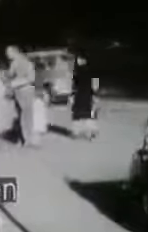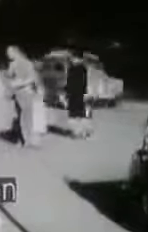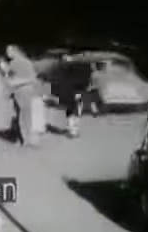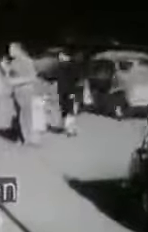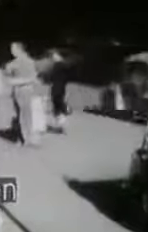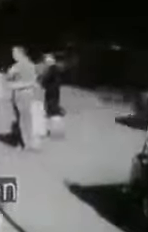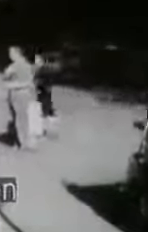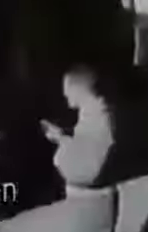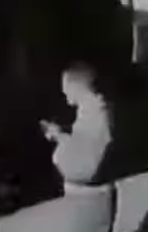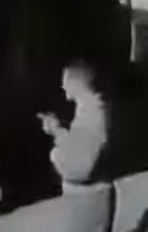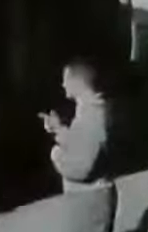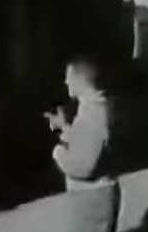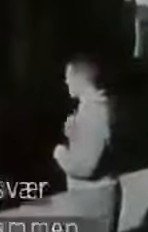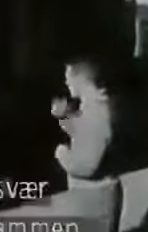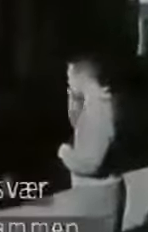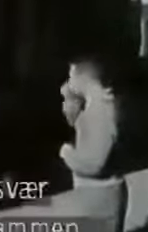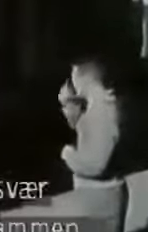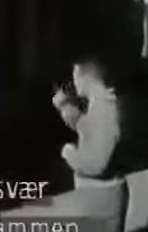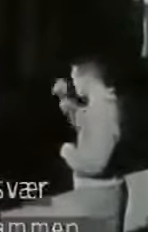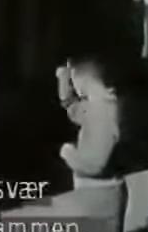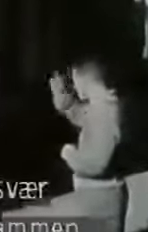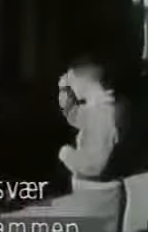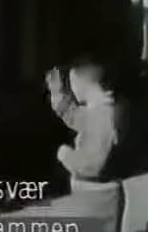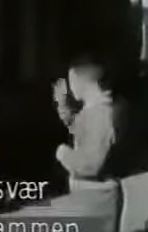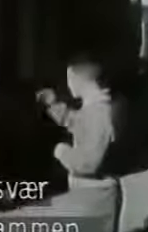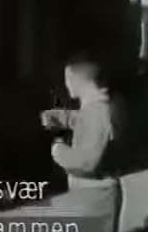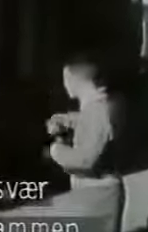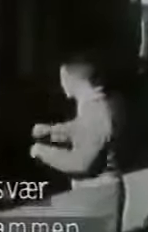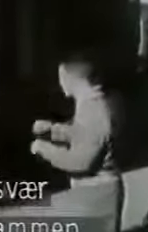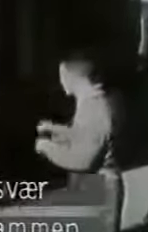hinanden, og de har ikke noget besvær med at snakke sammen.